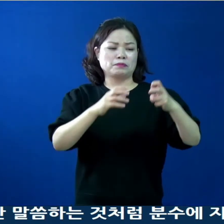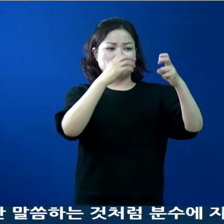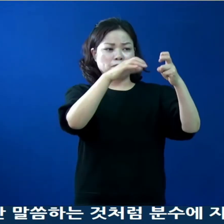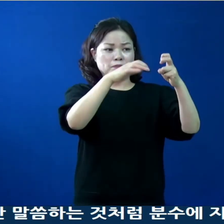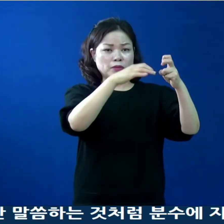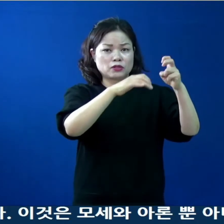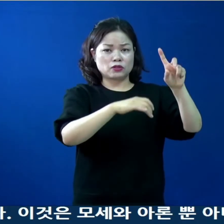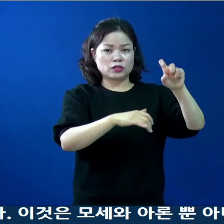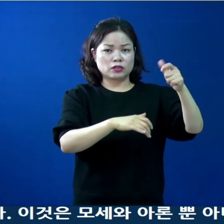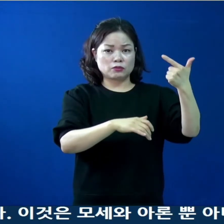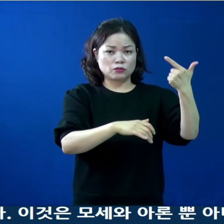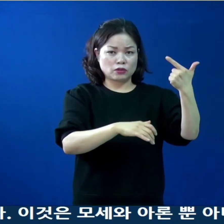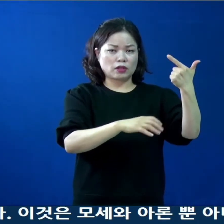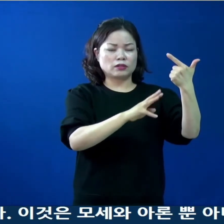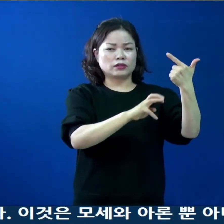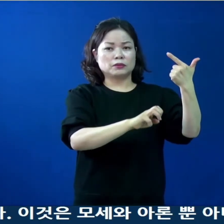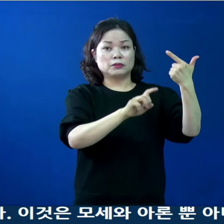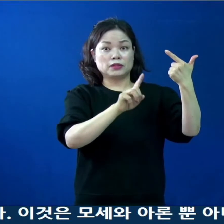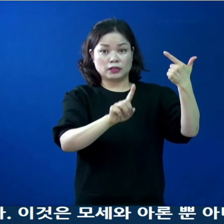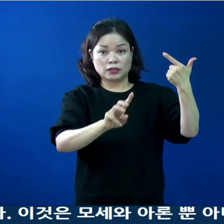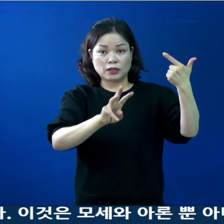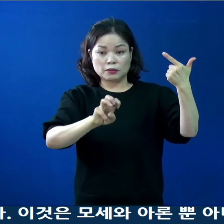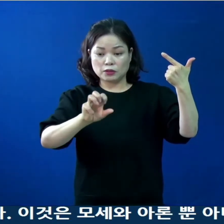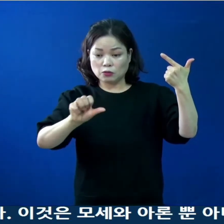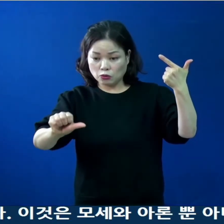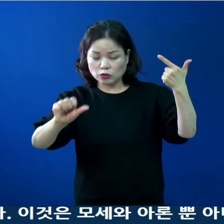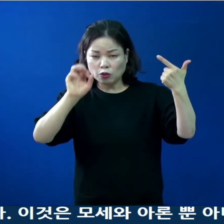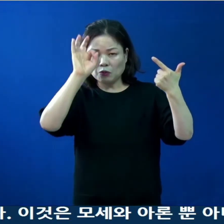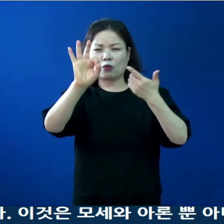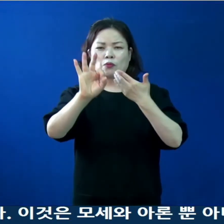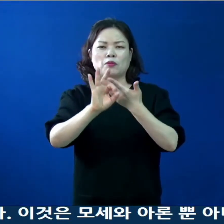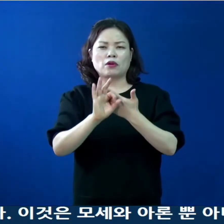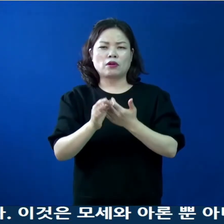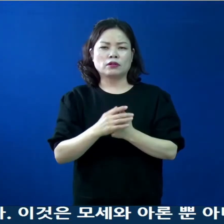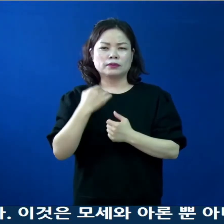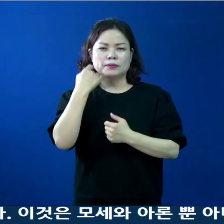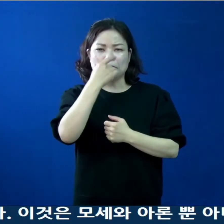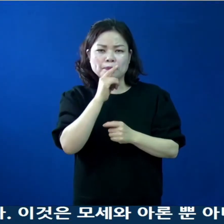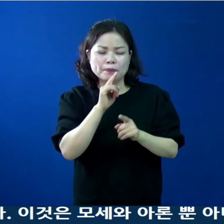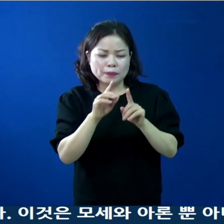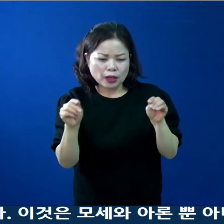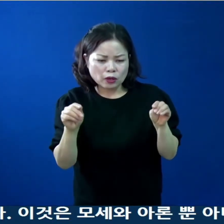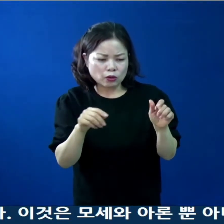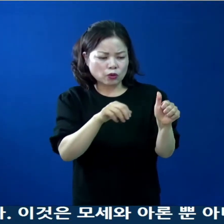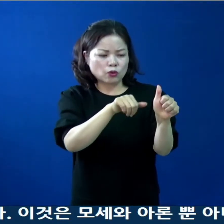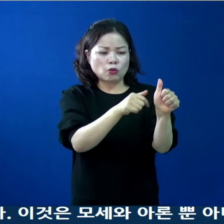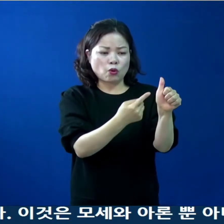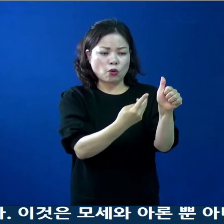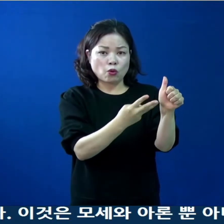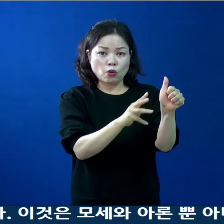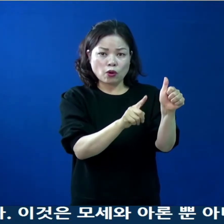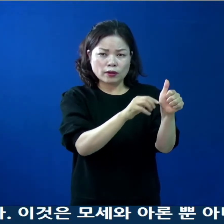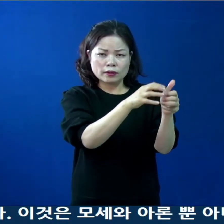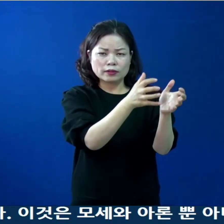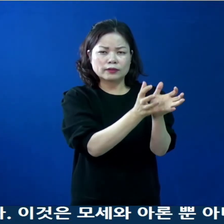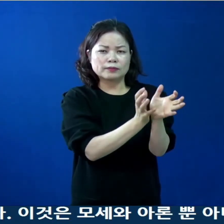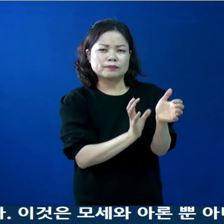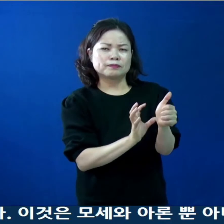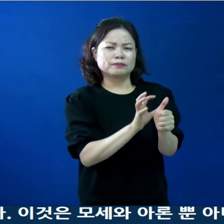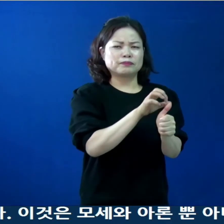16장 31절에서 35절을 보면 땅의 입을 열어서 고라에게 속한 집과 재물을 삼켰다고